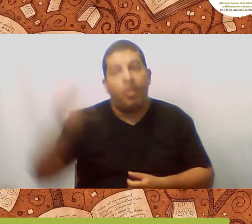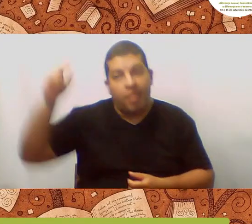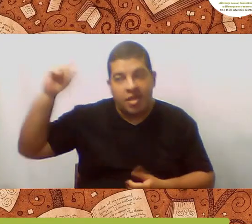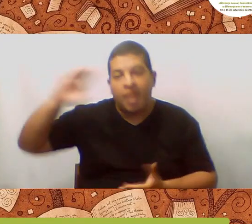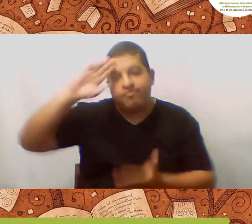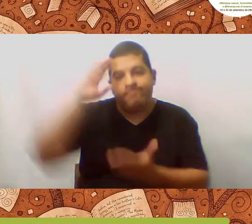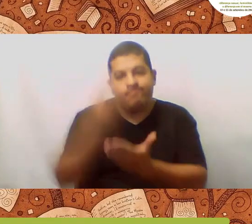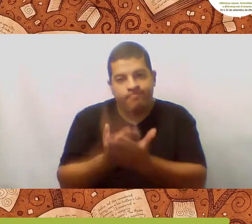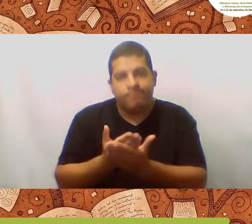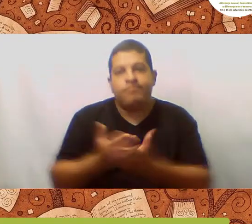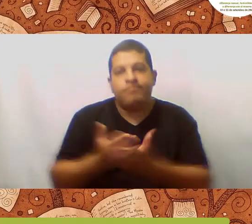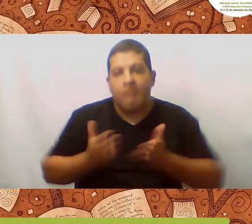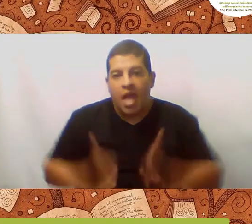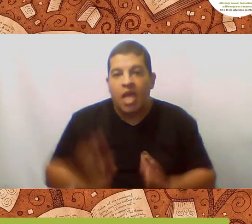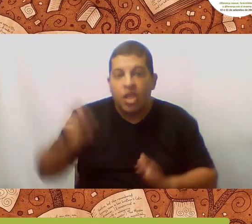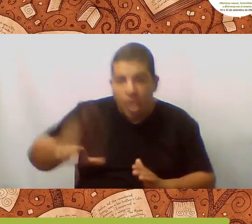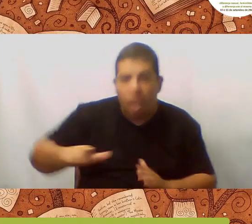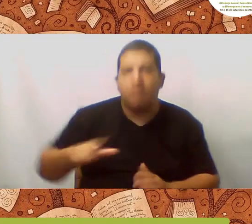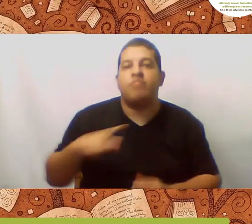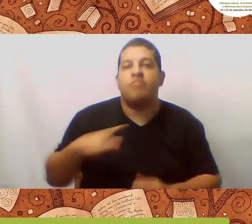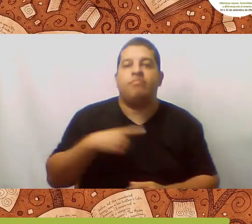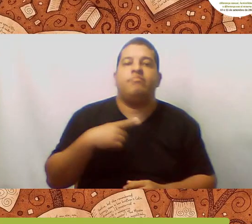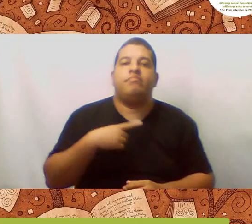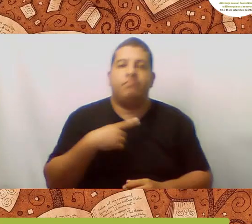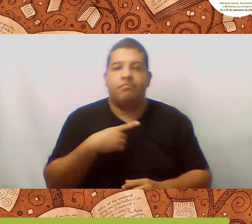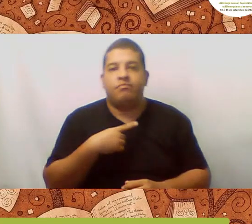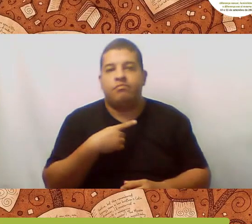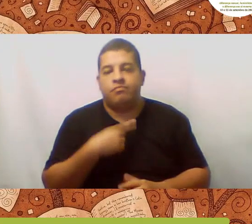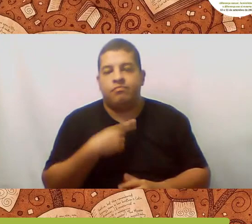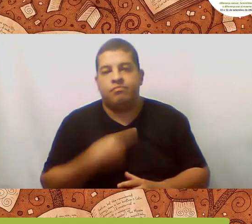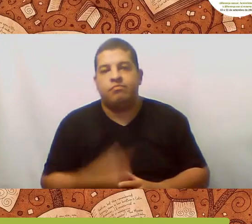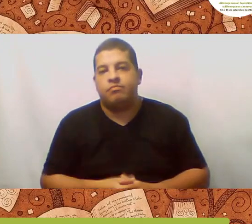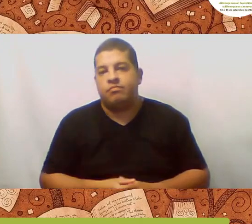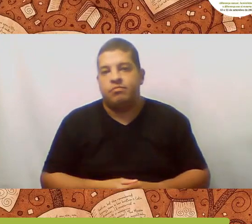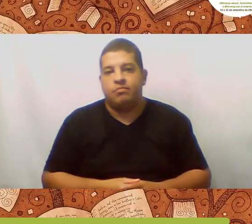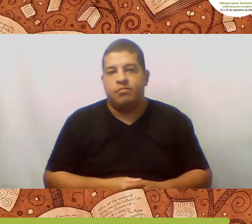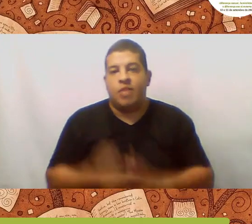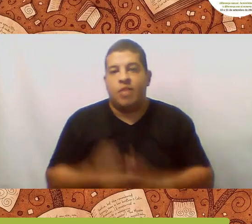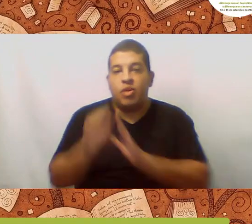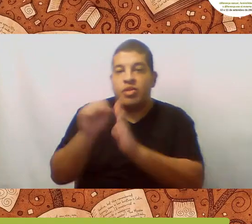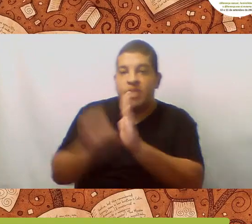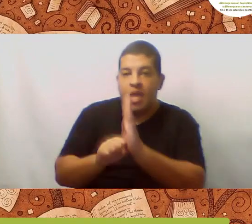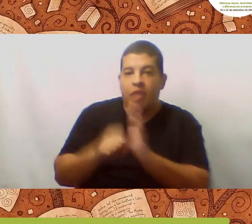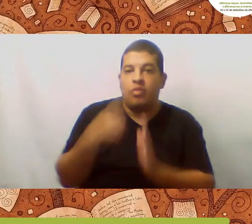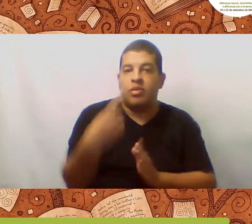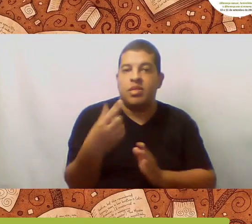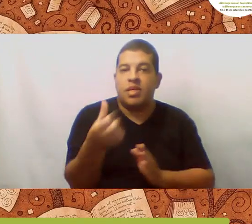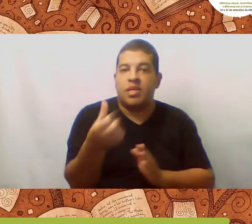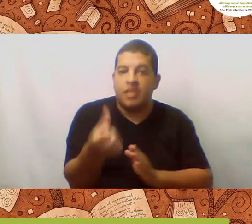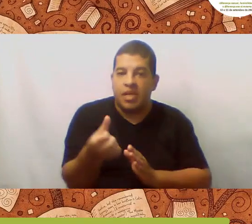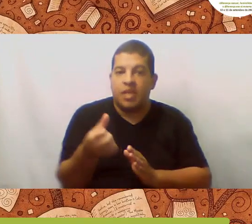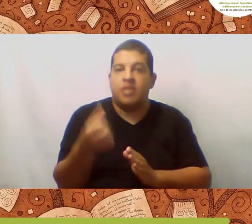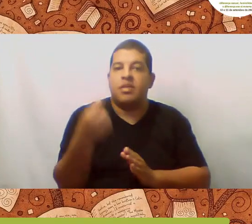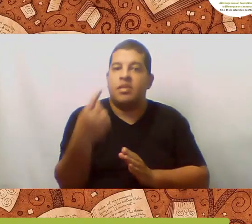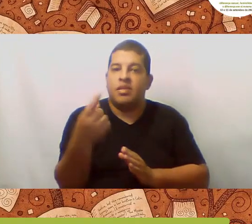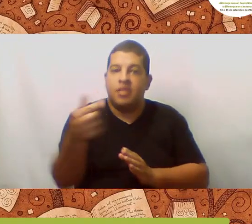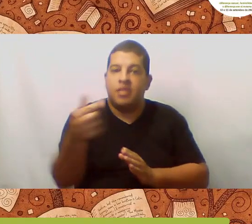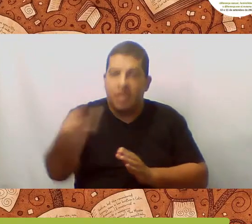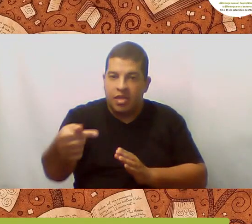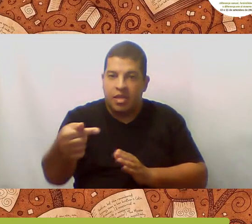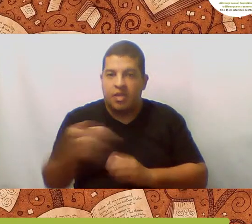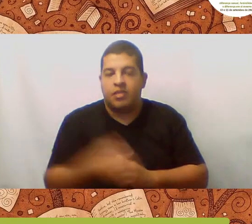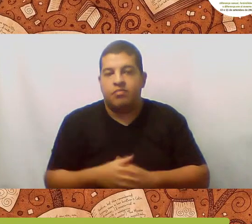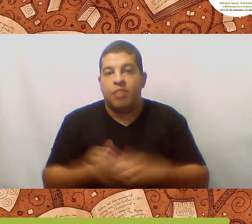renascentistas e primeiros modernos do século XVI e XVII, né? Então, uma anatomia comparada